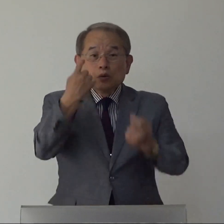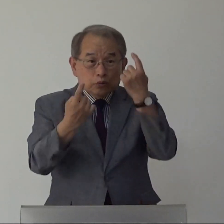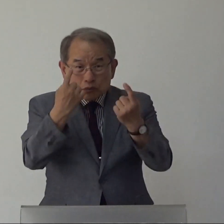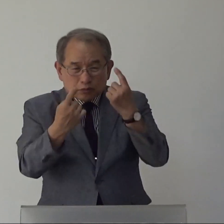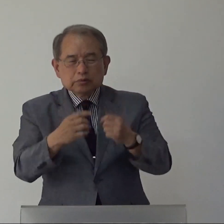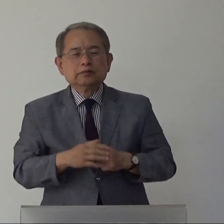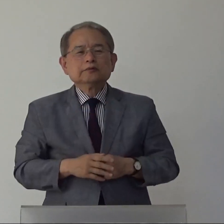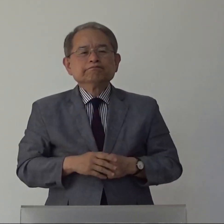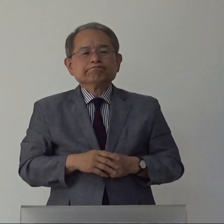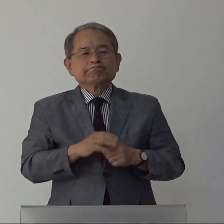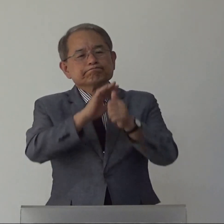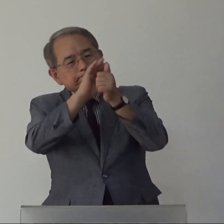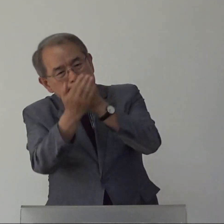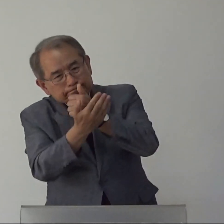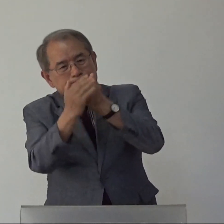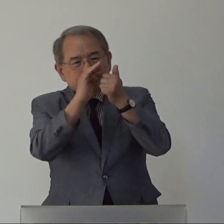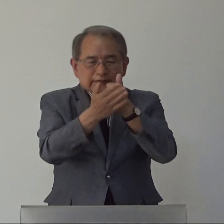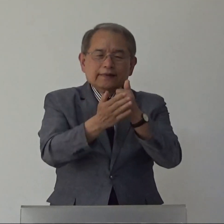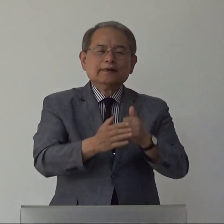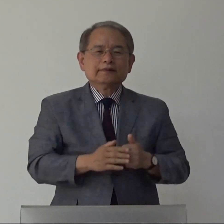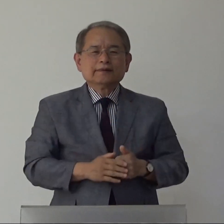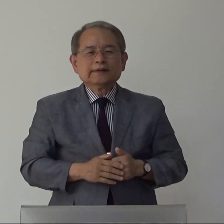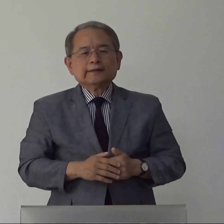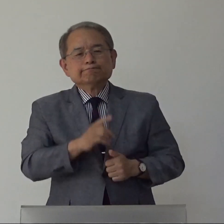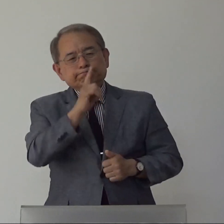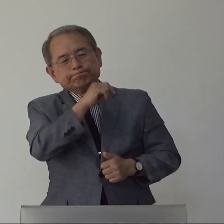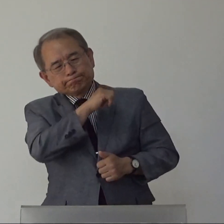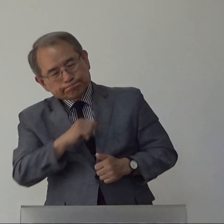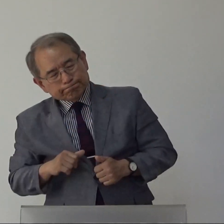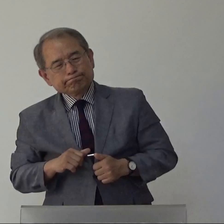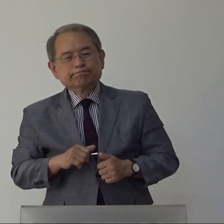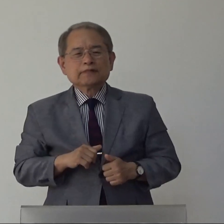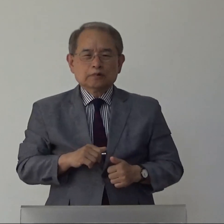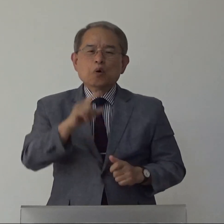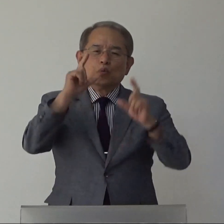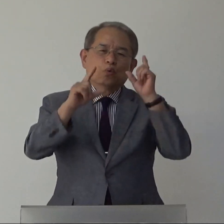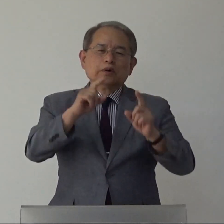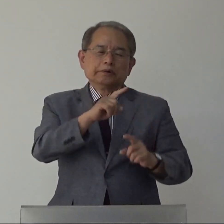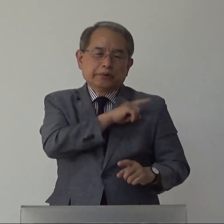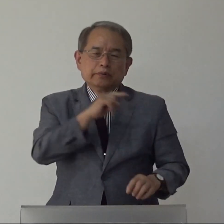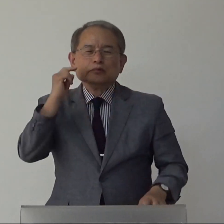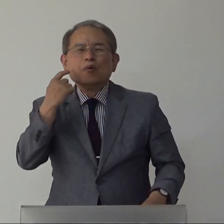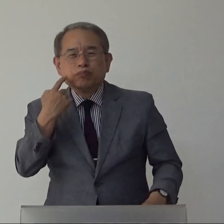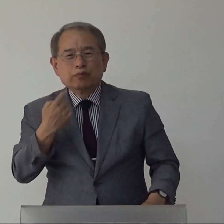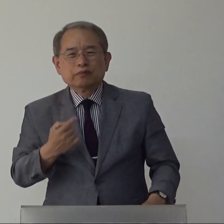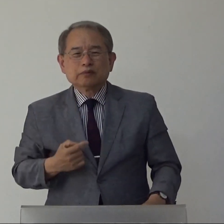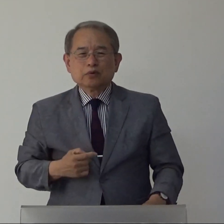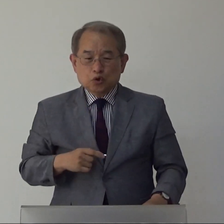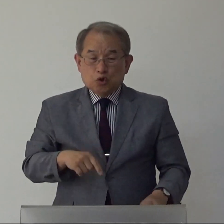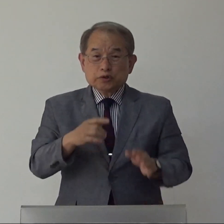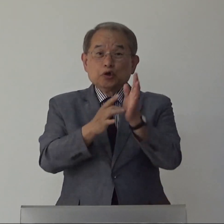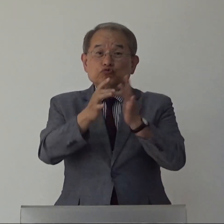격려는 괜찮지만 비판하는 것은 위험한 일입니다. 그렇기 때문에 부족함을